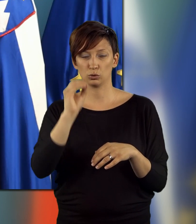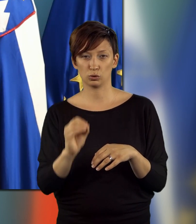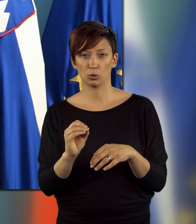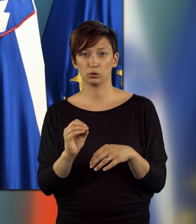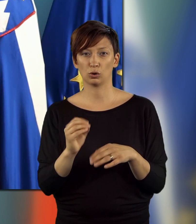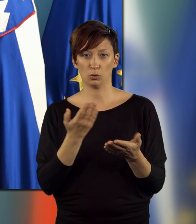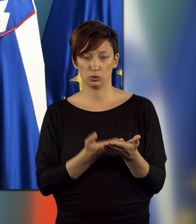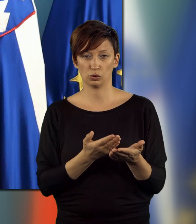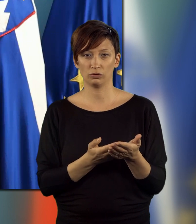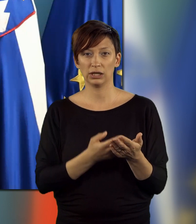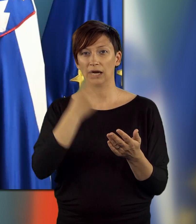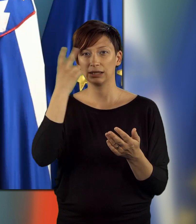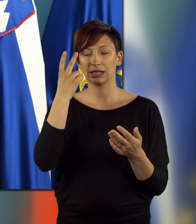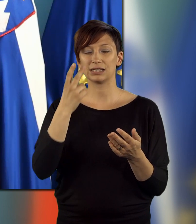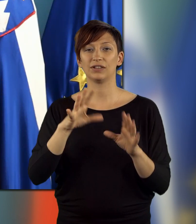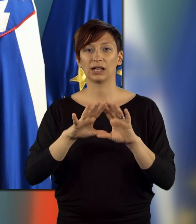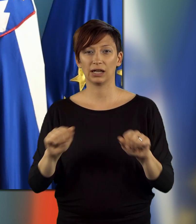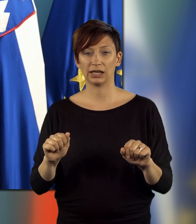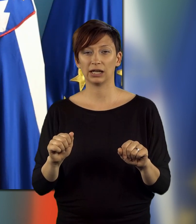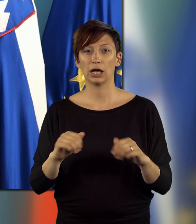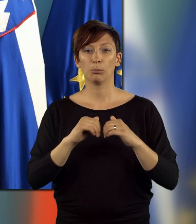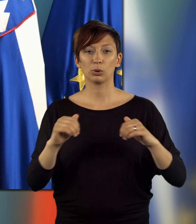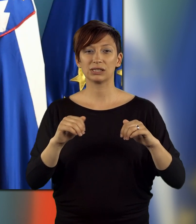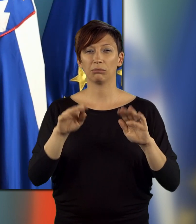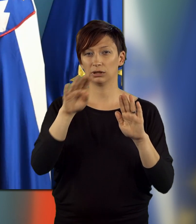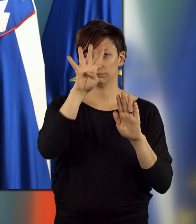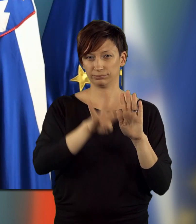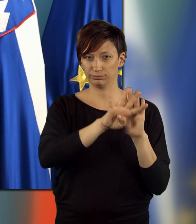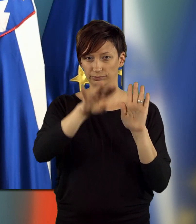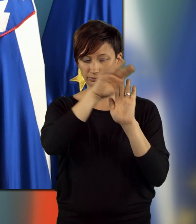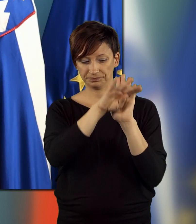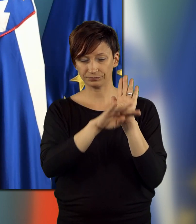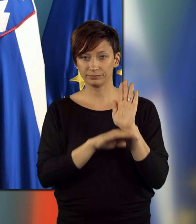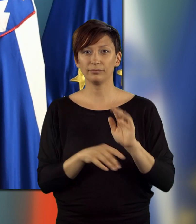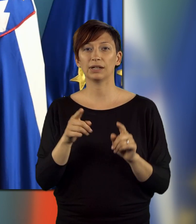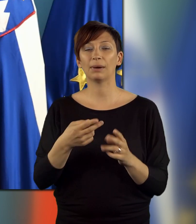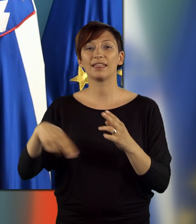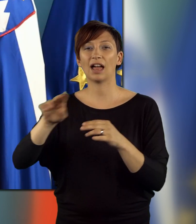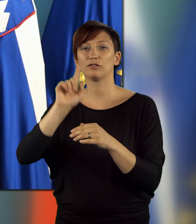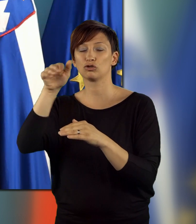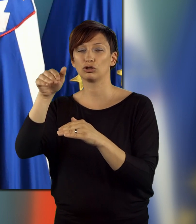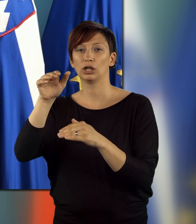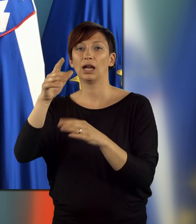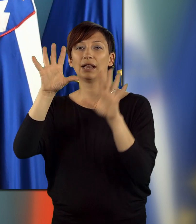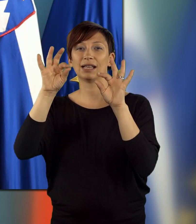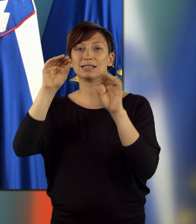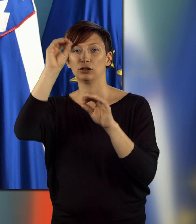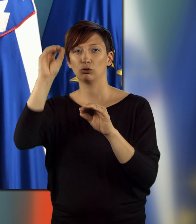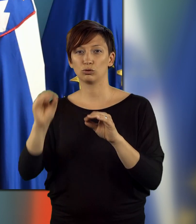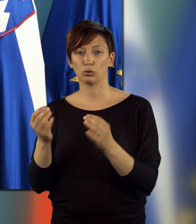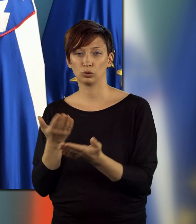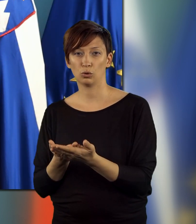15% osnove, ker je seveda narejena posebna lestvica, in pa največ do